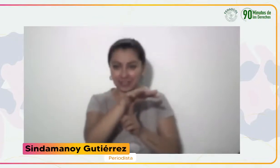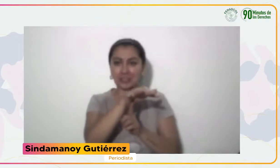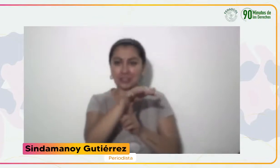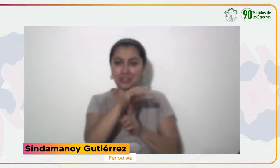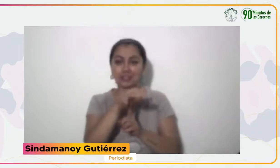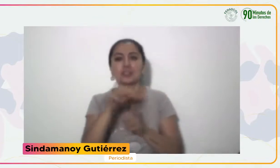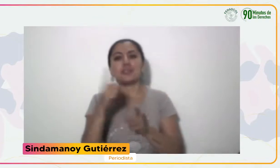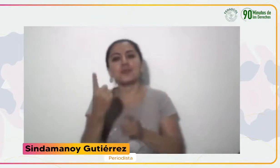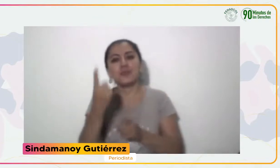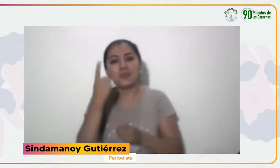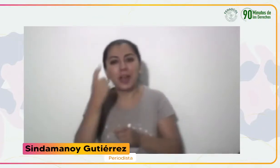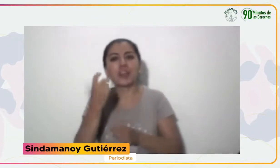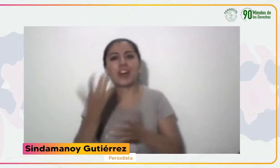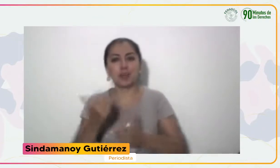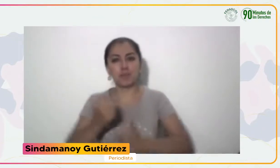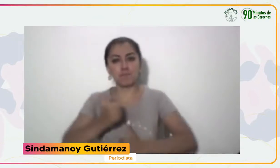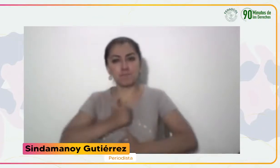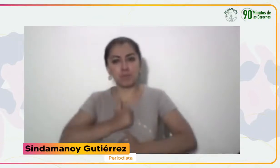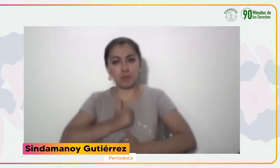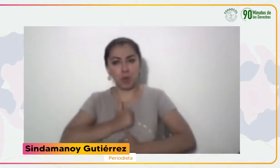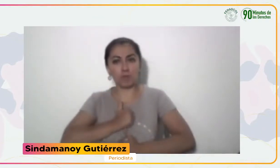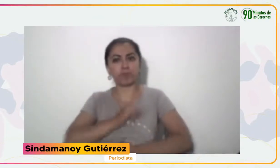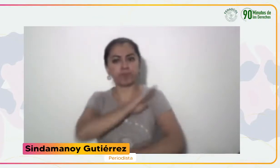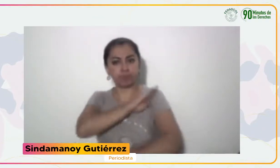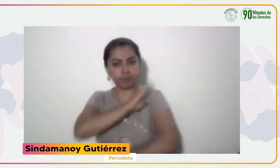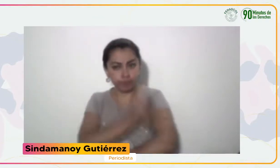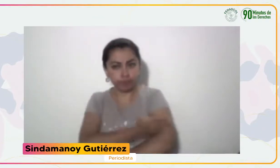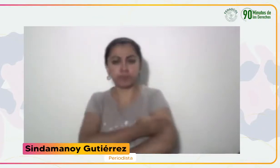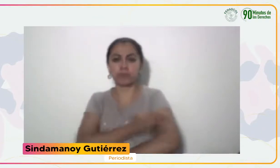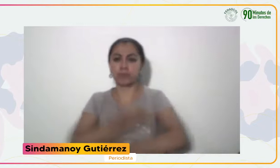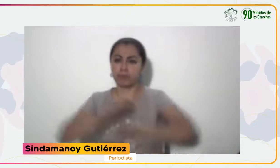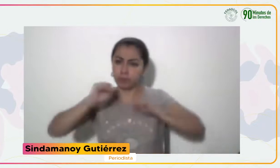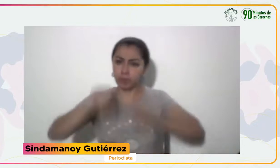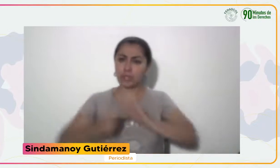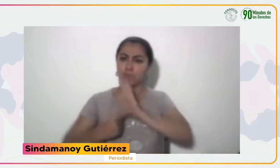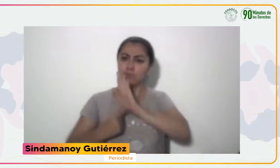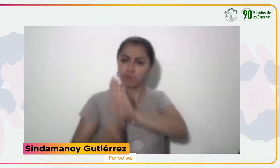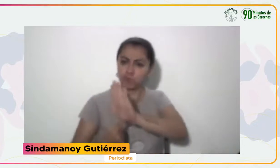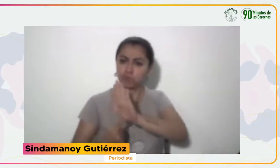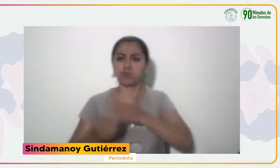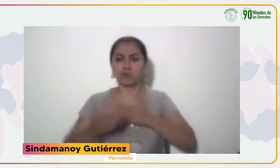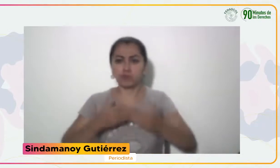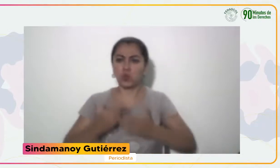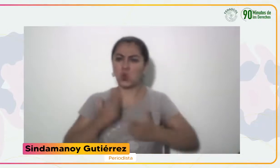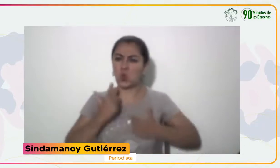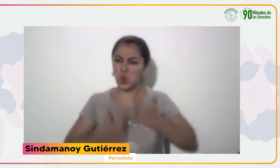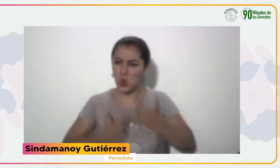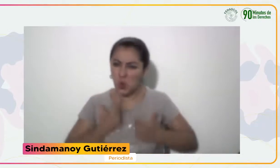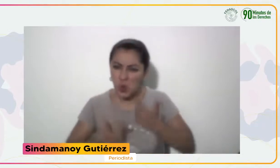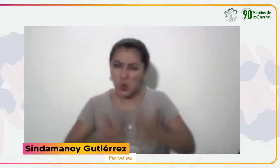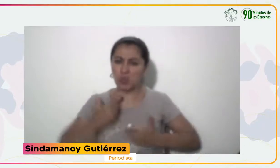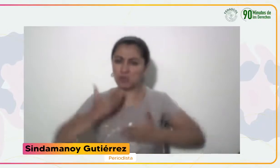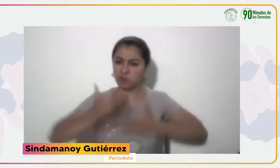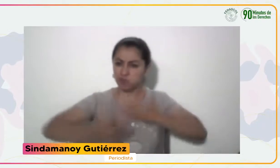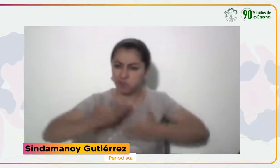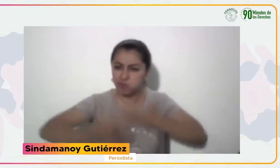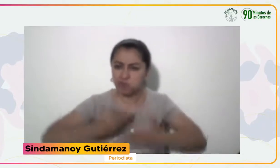esta crítica. Esto afecta bastante. Es importante que tengan este empoderamiento, que por más que las críticas lo